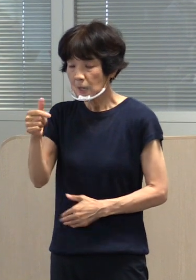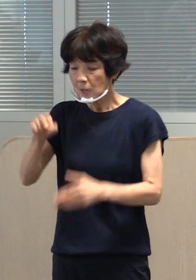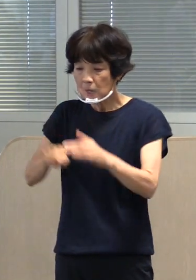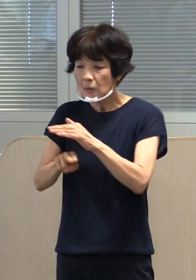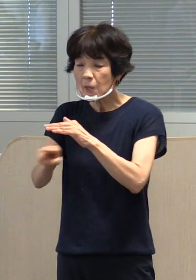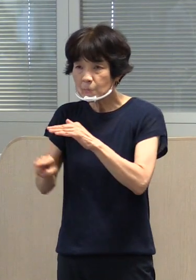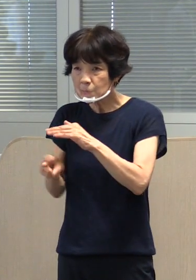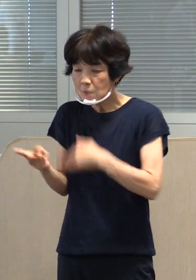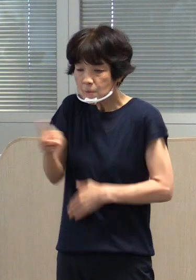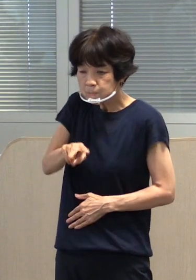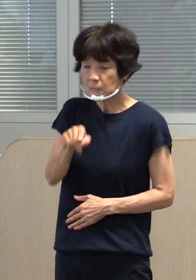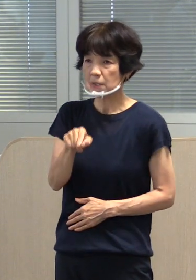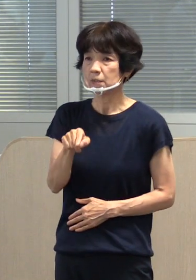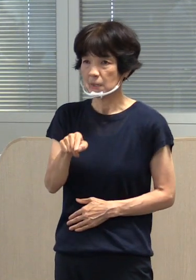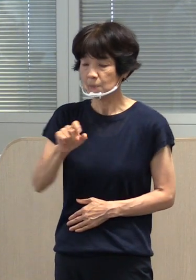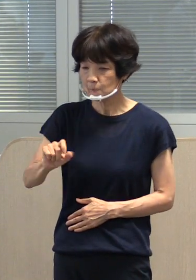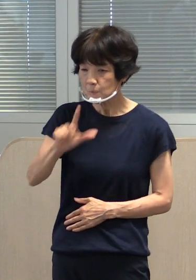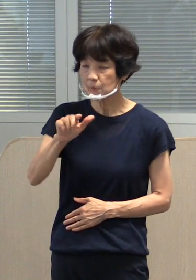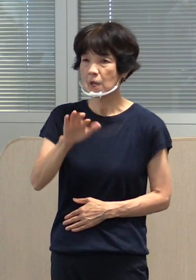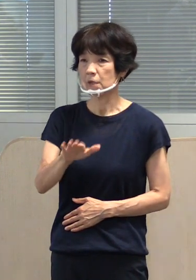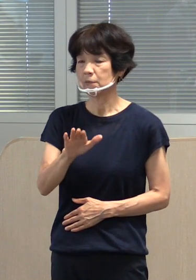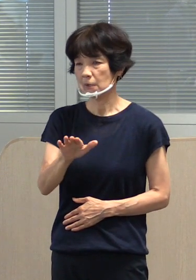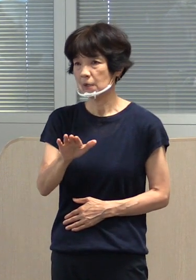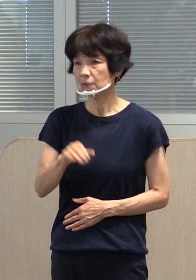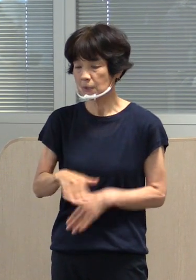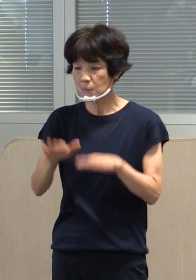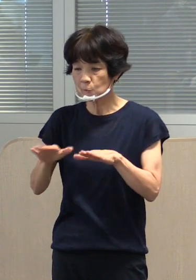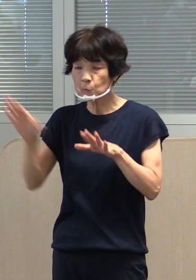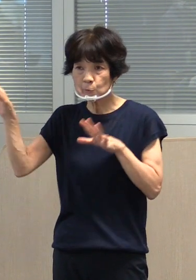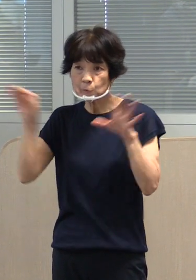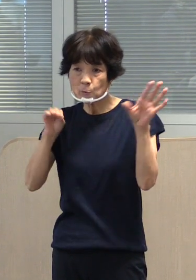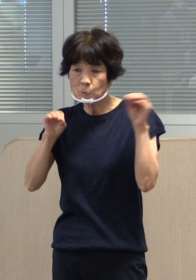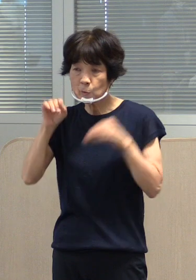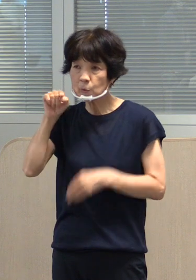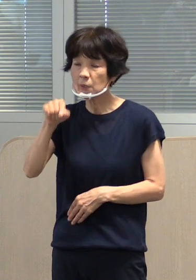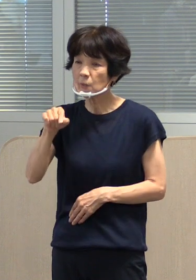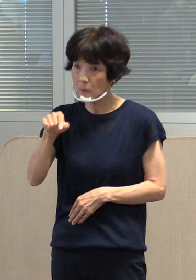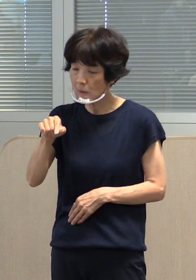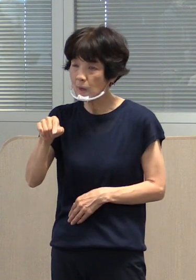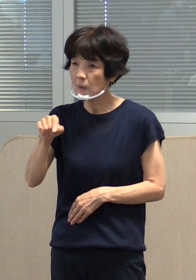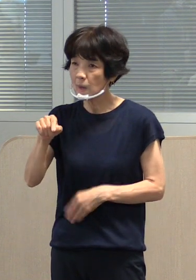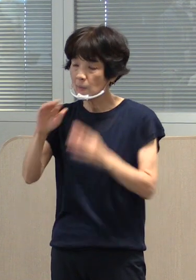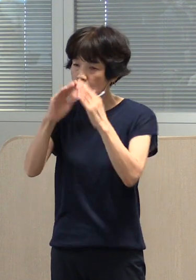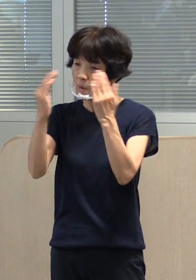わり、これが進みまして、今日の情報ではほとんど、